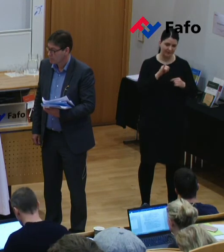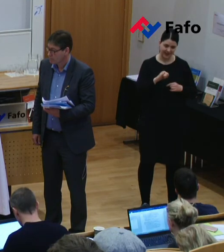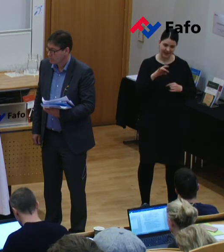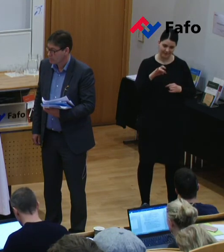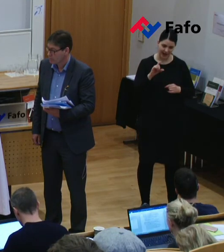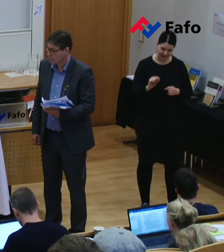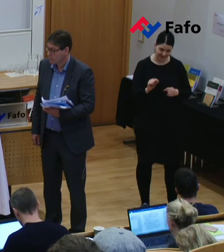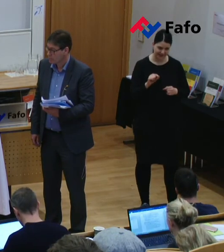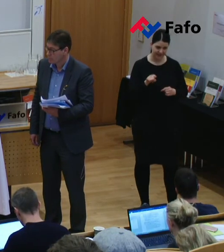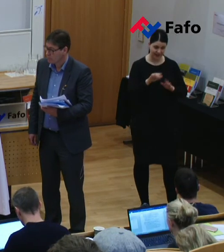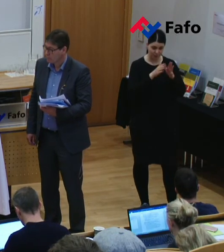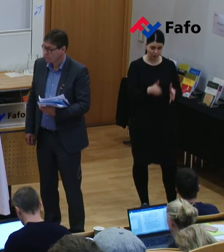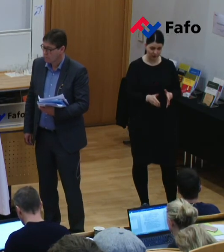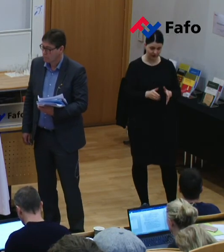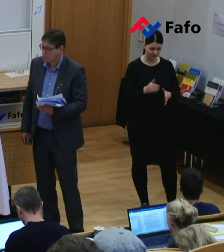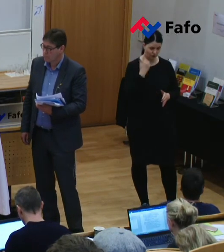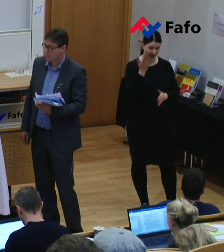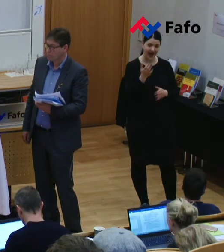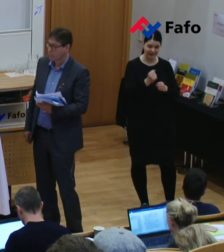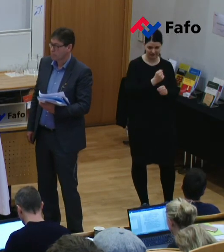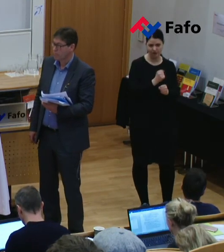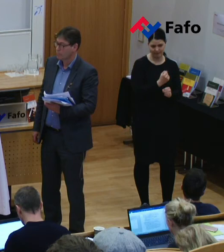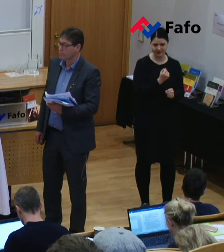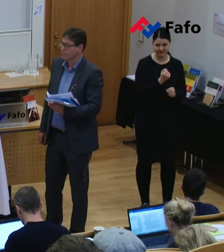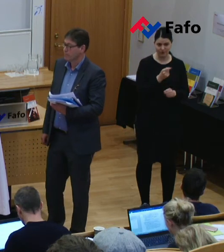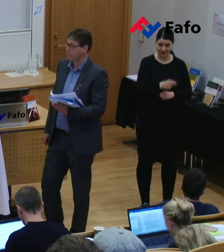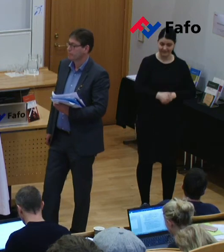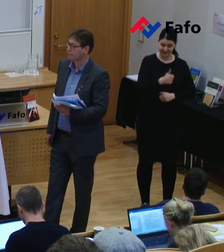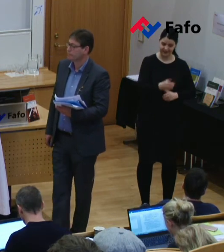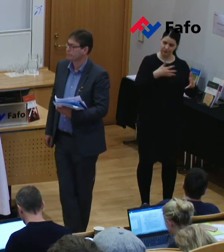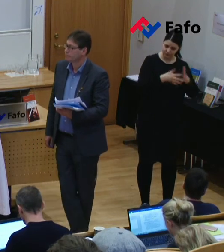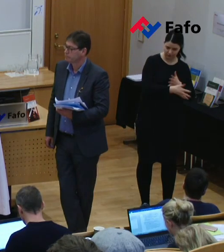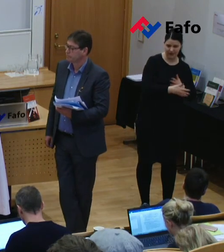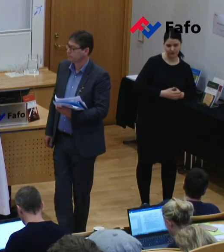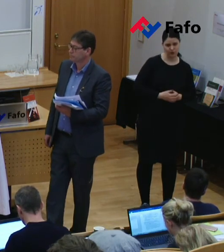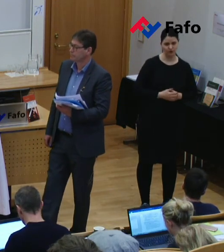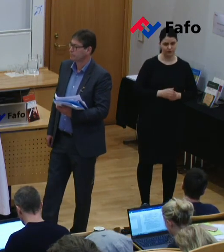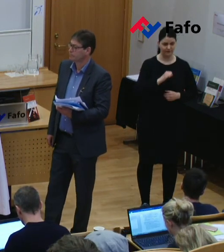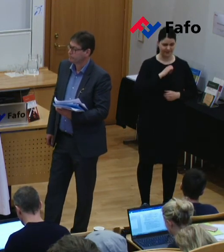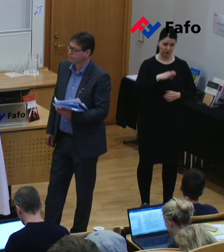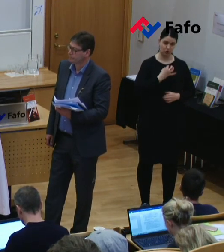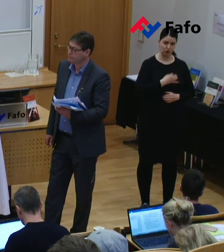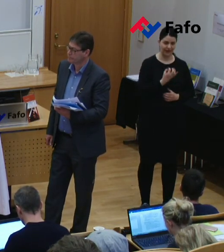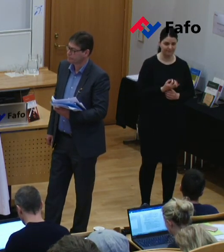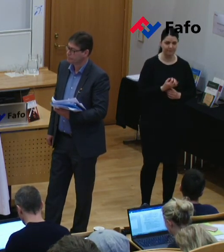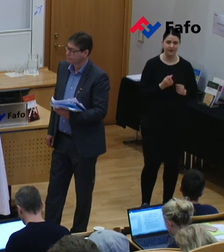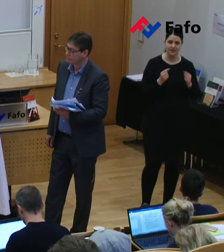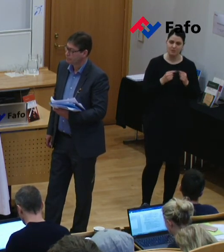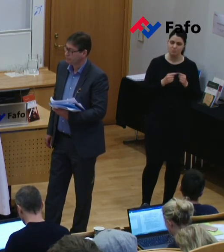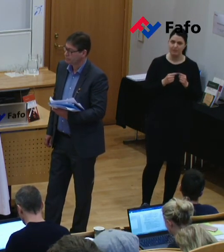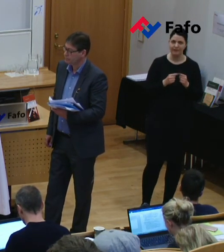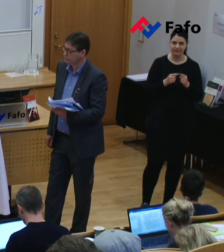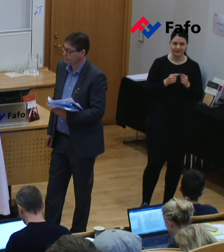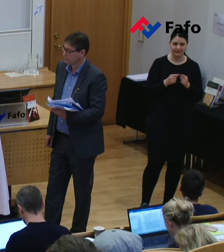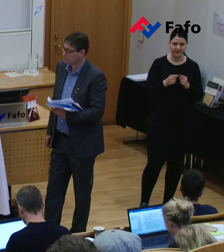modell i forhold til å være i arbeid, og det er viktig å få til for de som ønsker det, men også ut